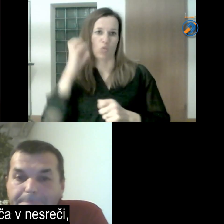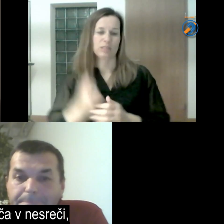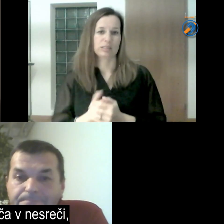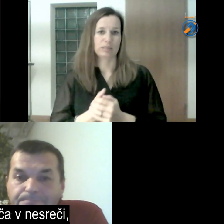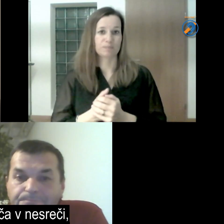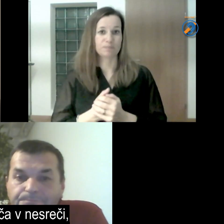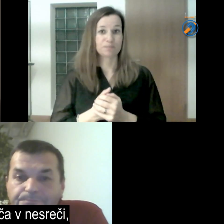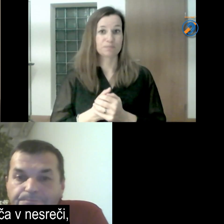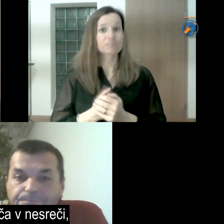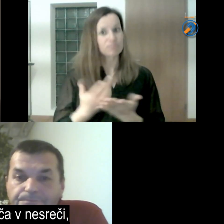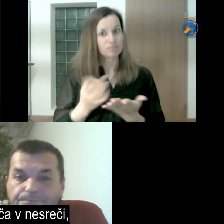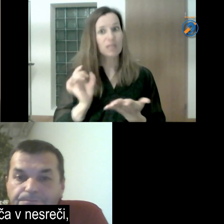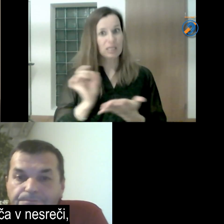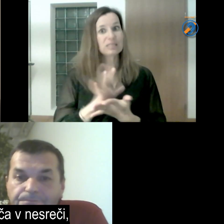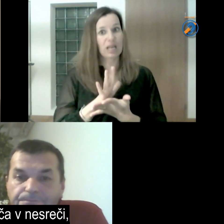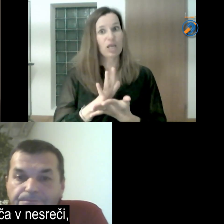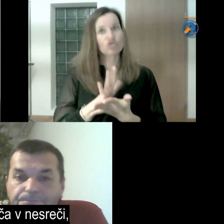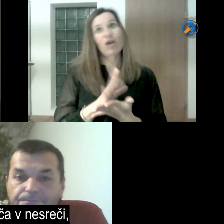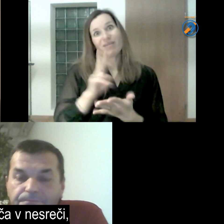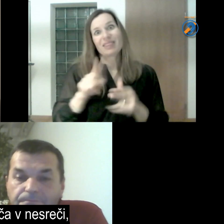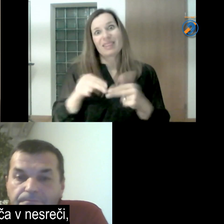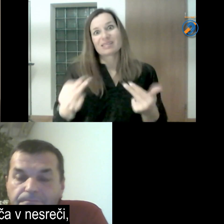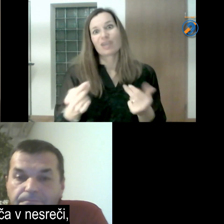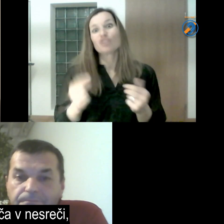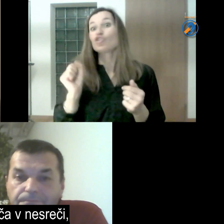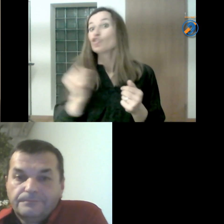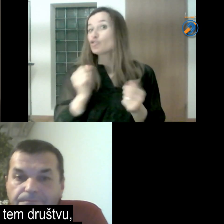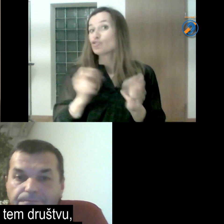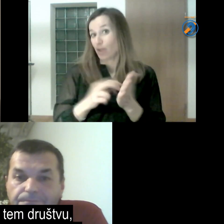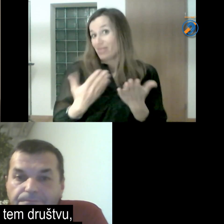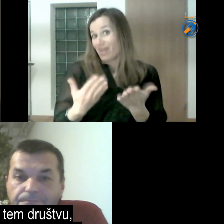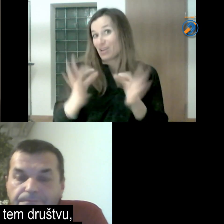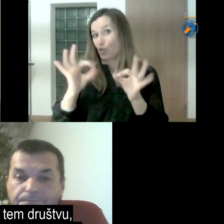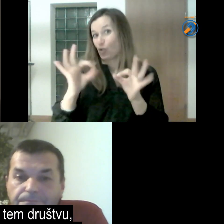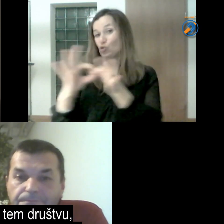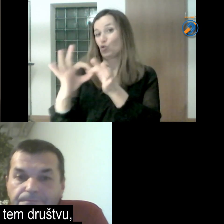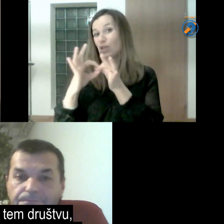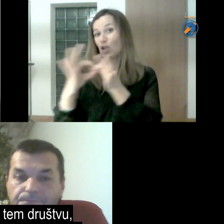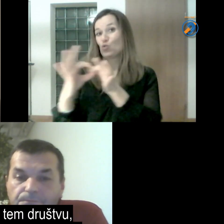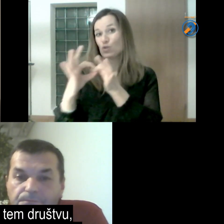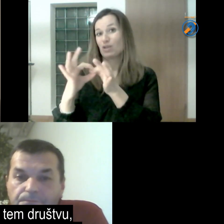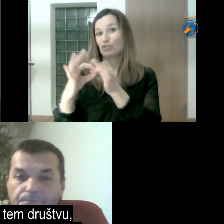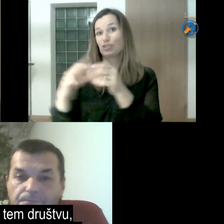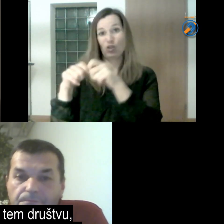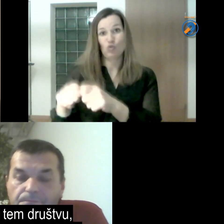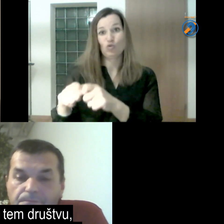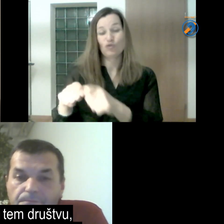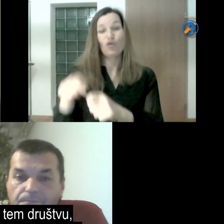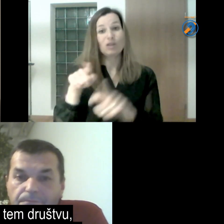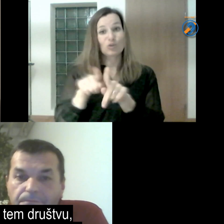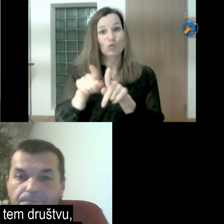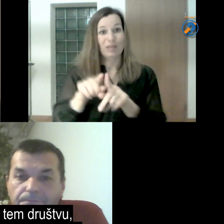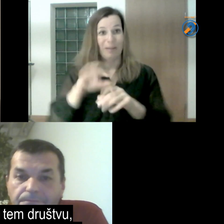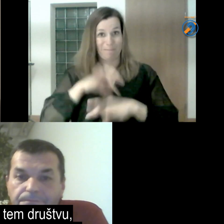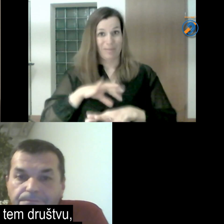V bistvu sreča v nesreči, ker še danes zelo tvorno sodeluješ pri tem društvu, njegov predsednik